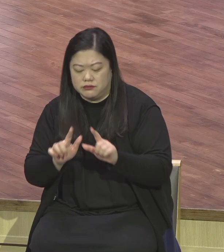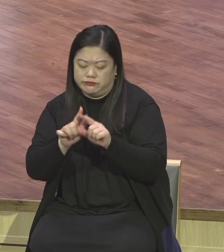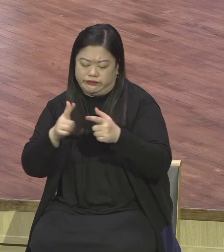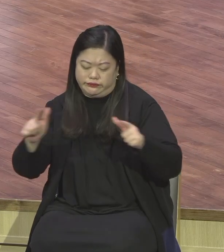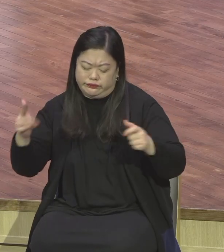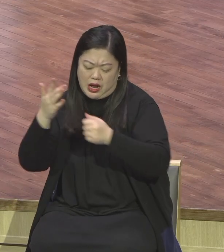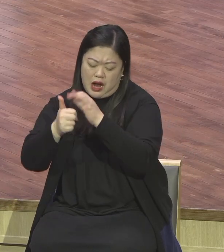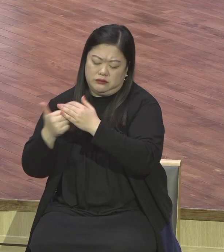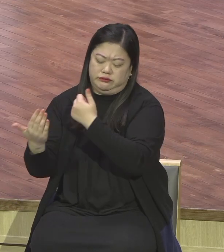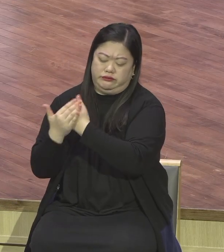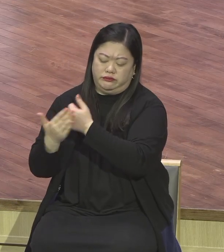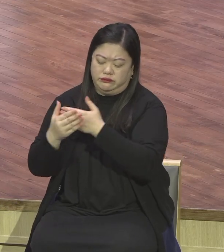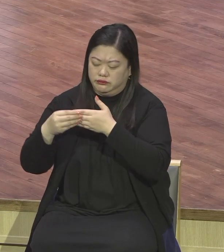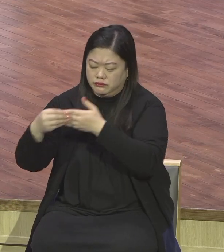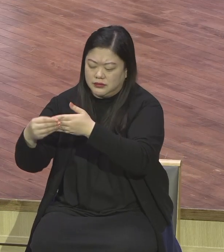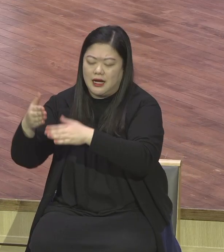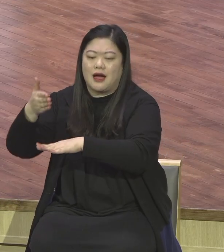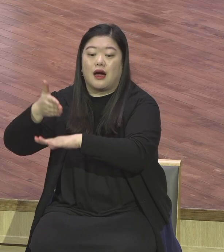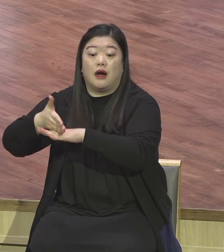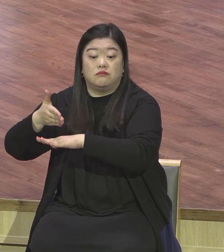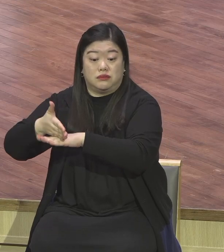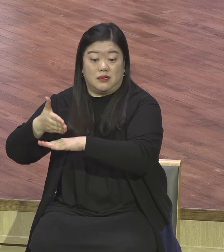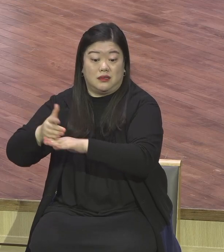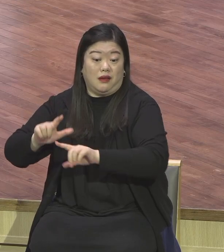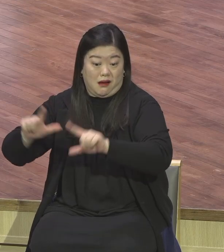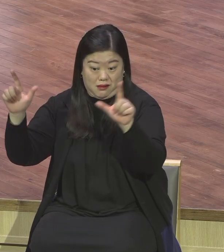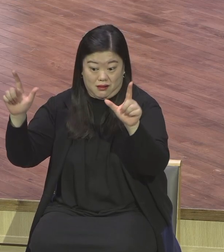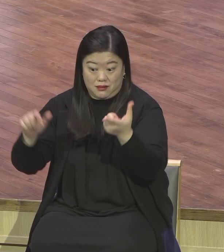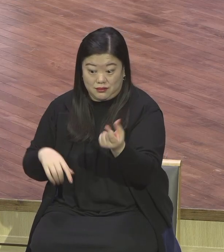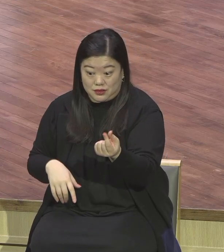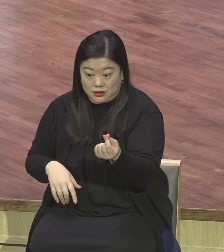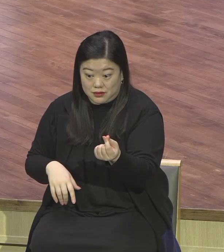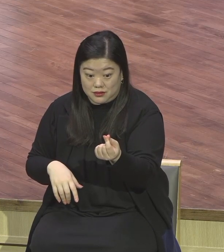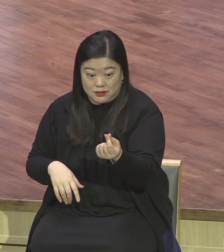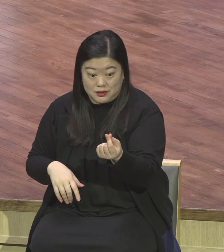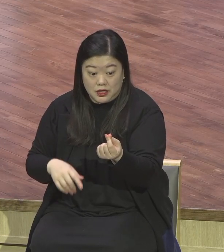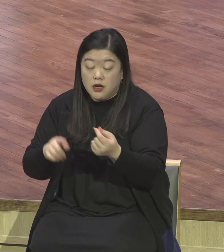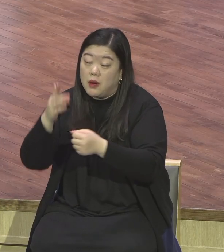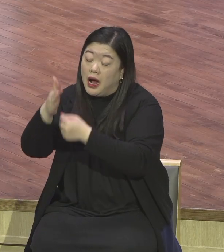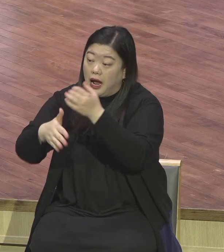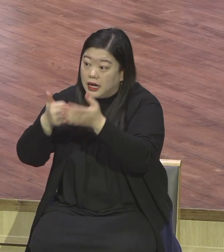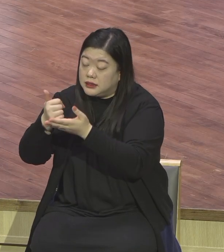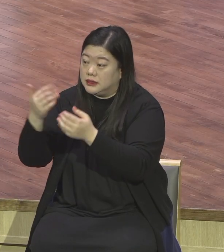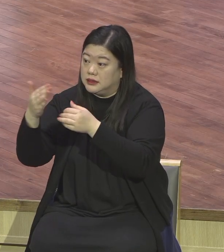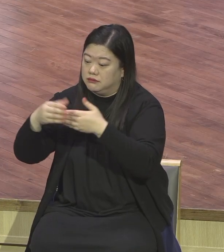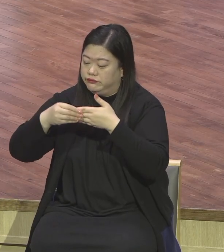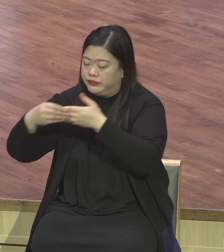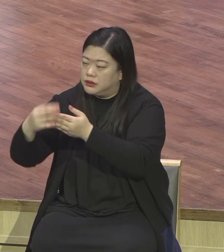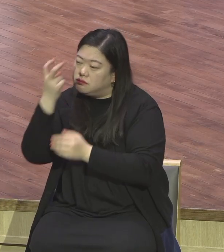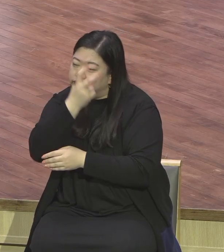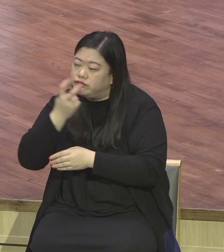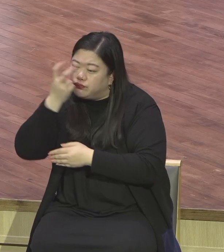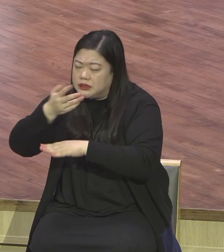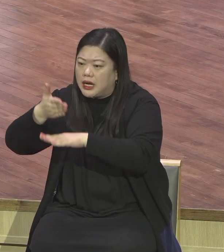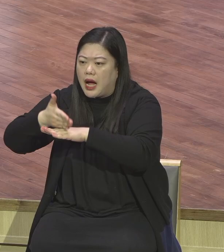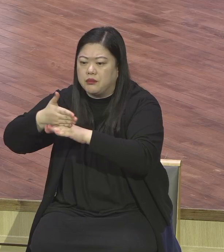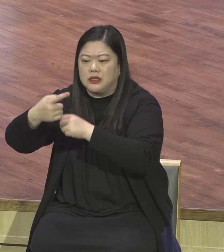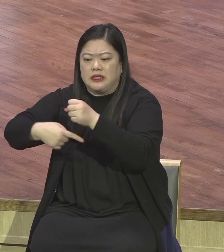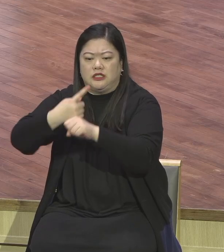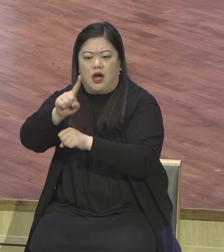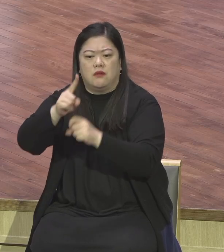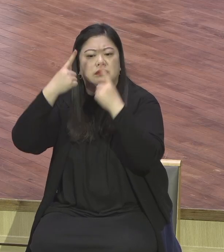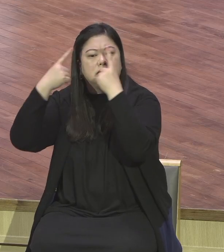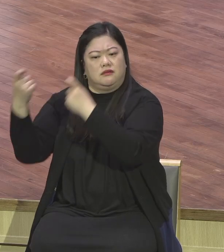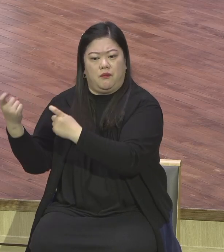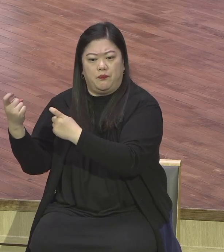그러니까 혜택을 봐야 될 거 아니에요 하나님께서 정해준 이 시간표에 따라서 그래서 모두 다